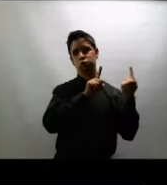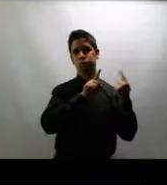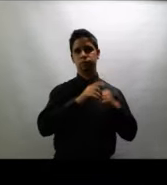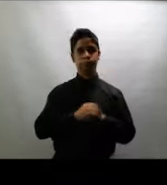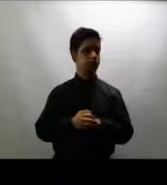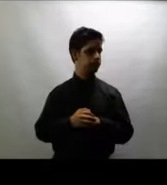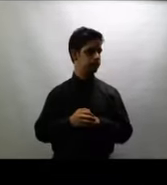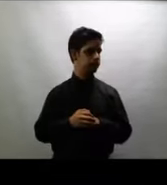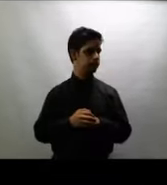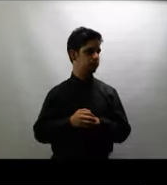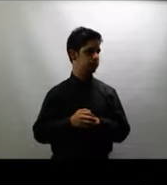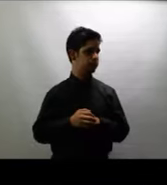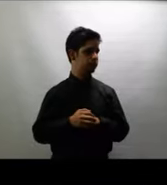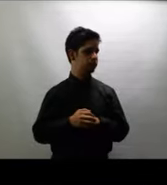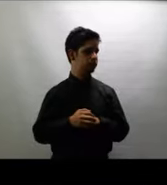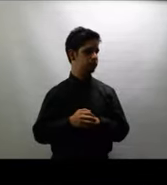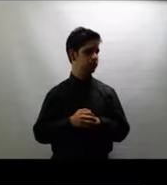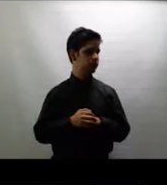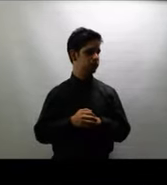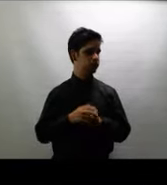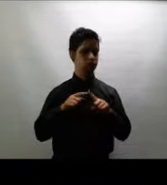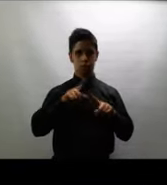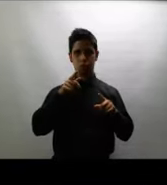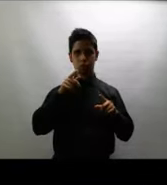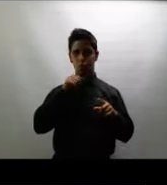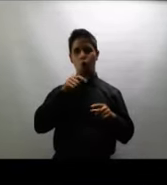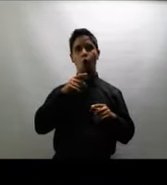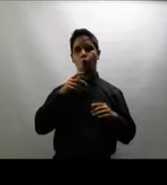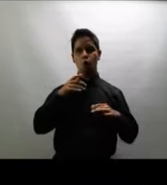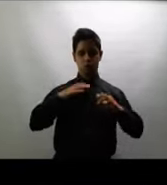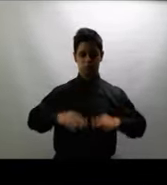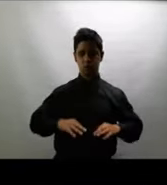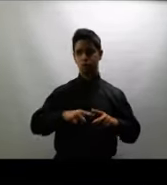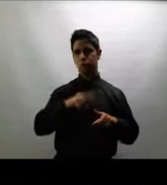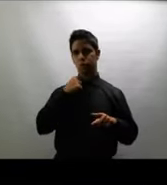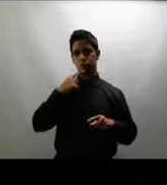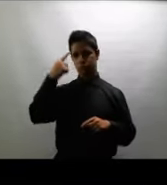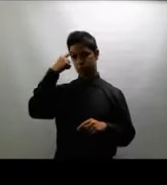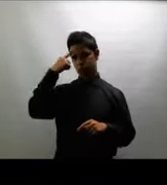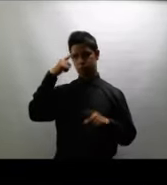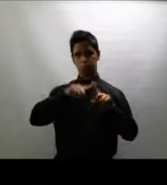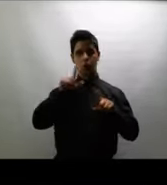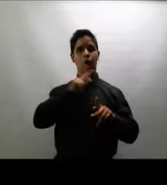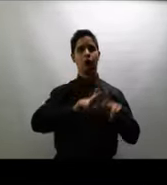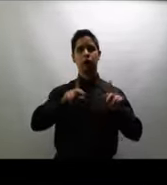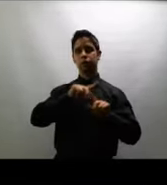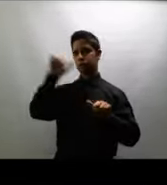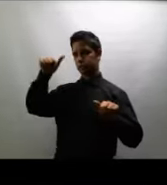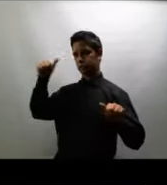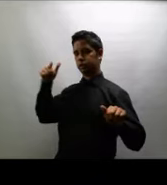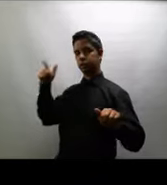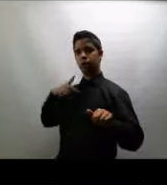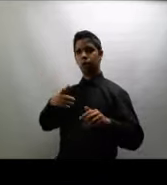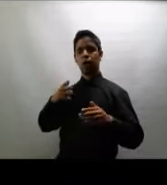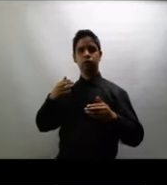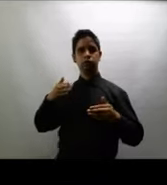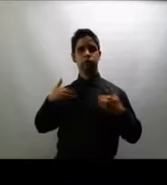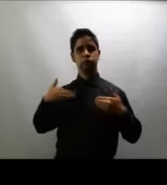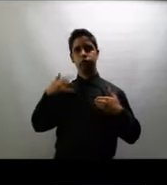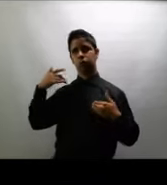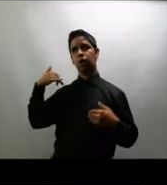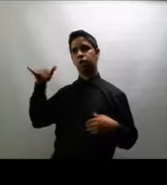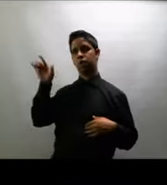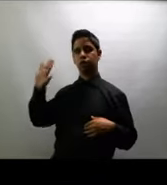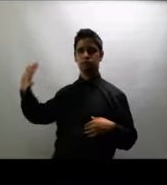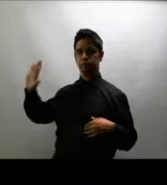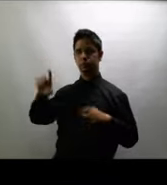que de momento digo, pero es que ese no era la persona, no físico, por acá. Hay otros que se quedaron en la adolescencia eterna,